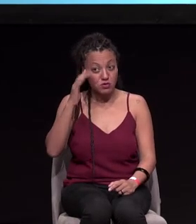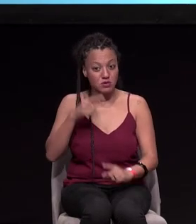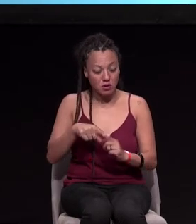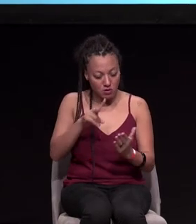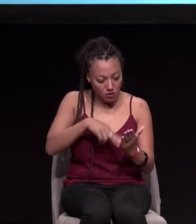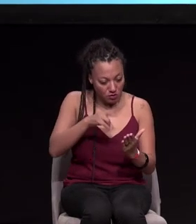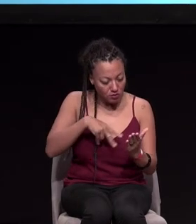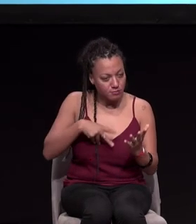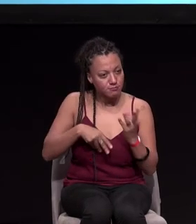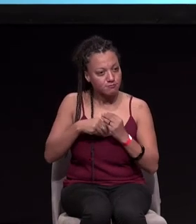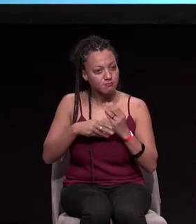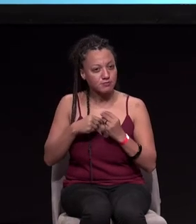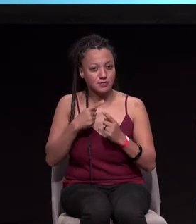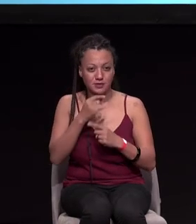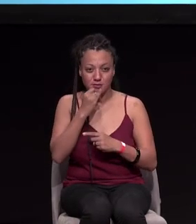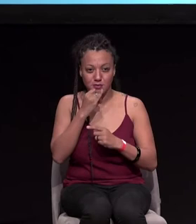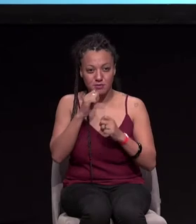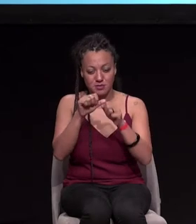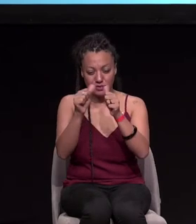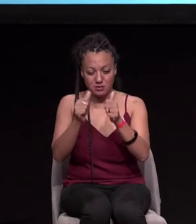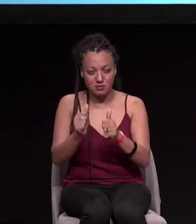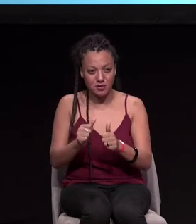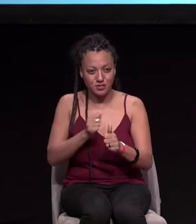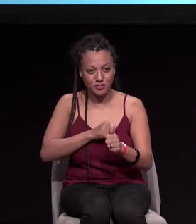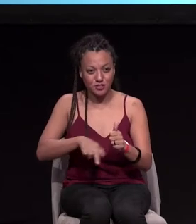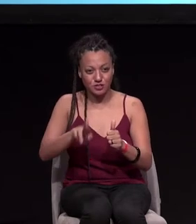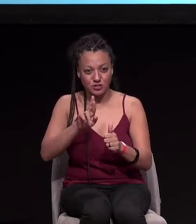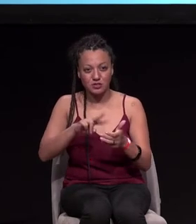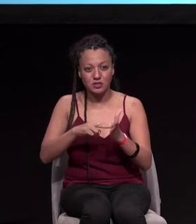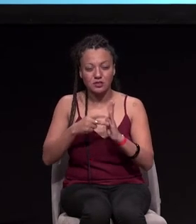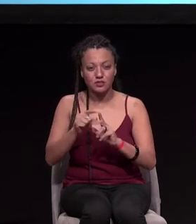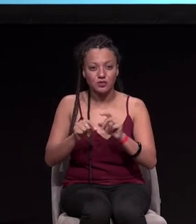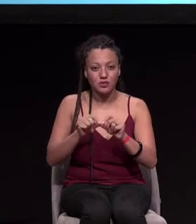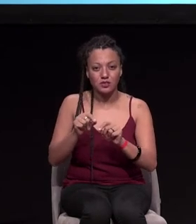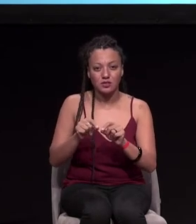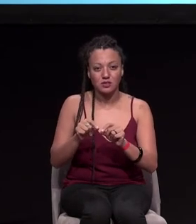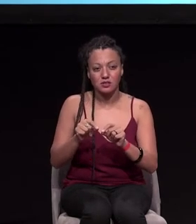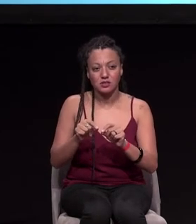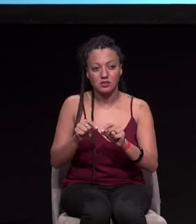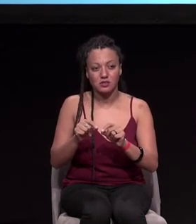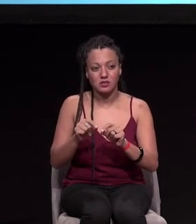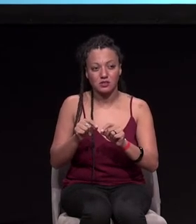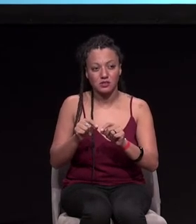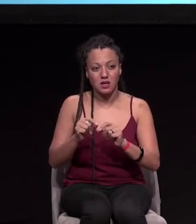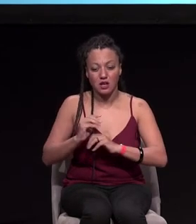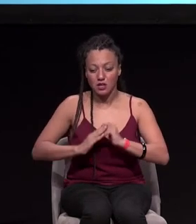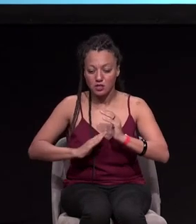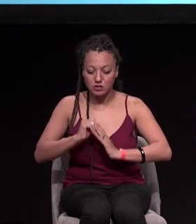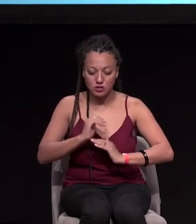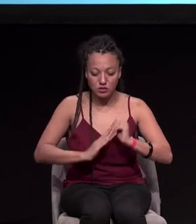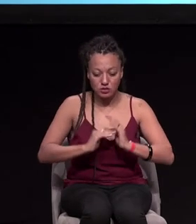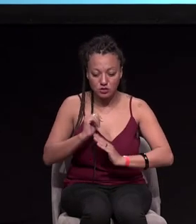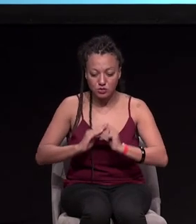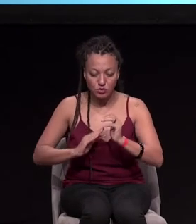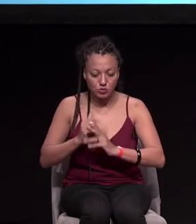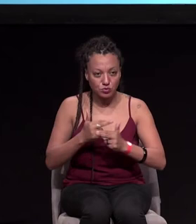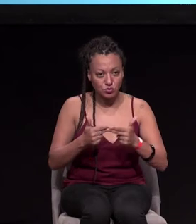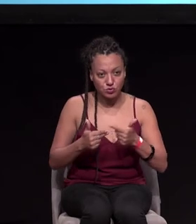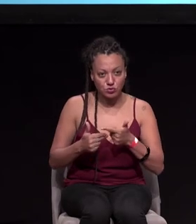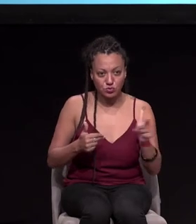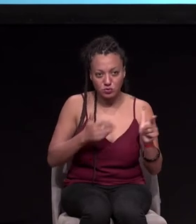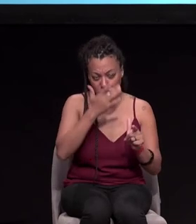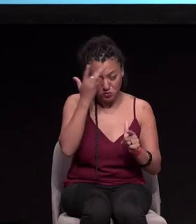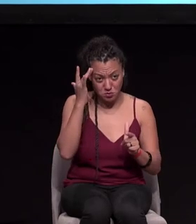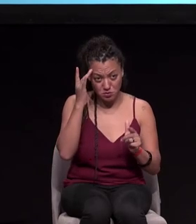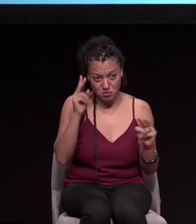religiosas que são os as atitudes dos diversos outros agentes em relação a essas imagens que